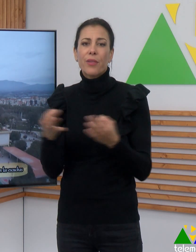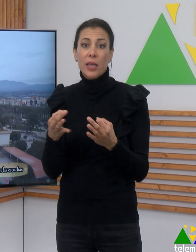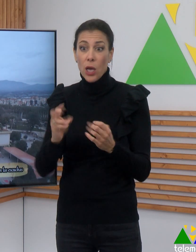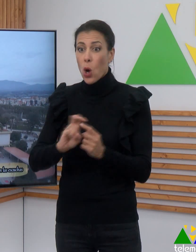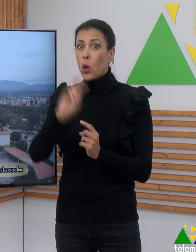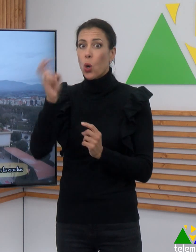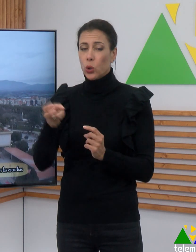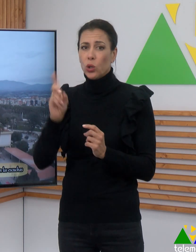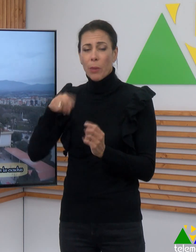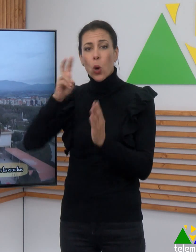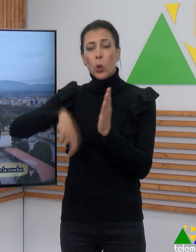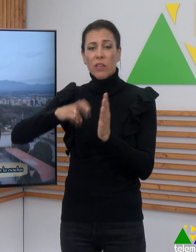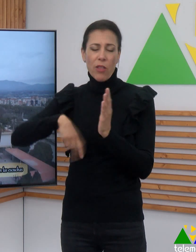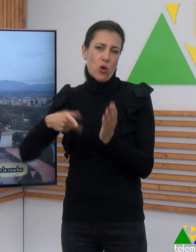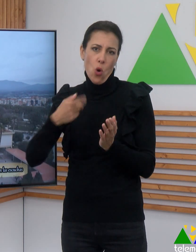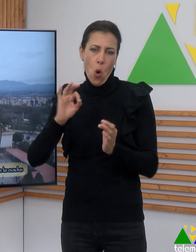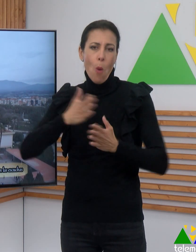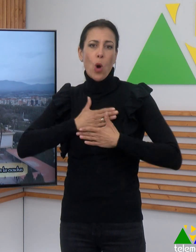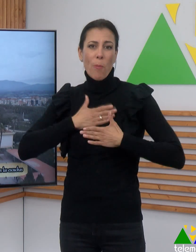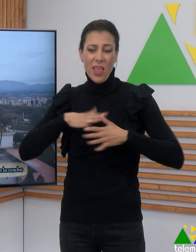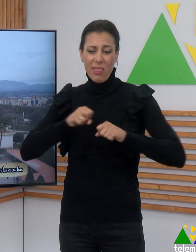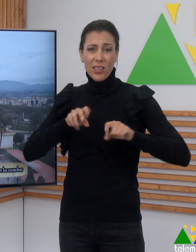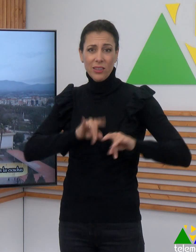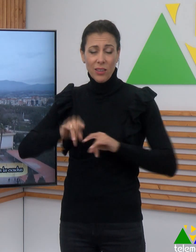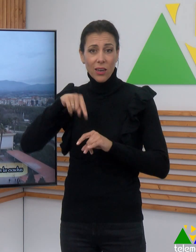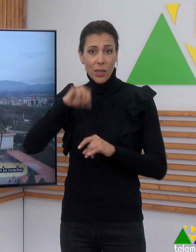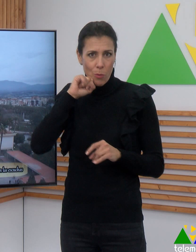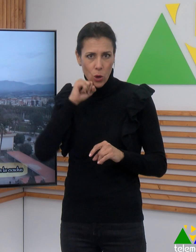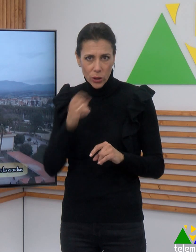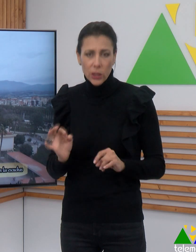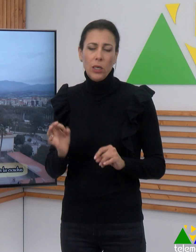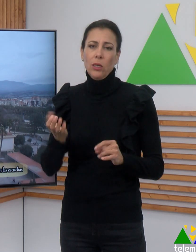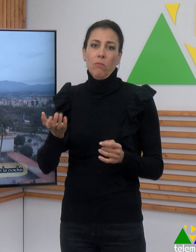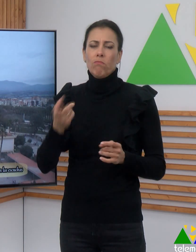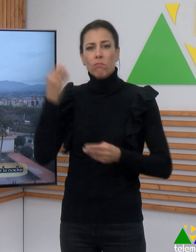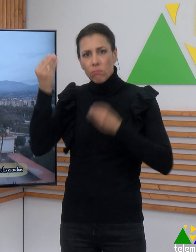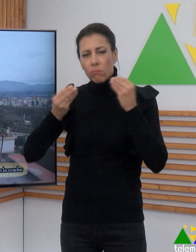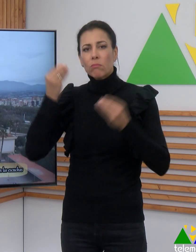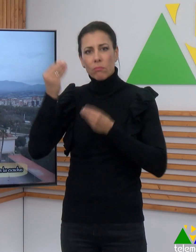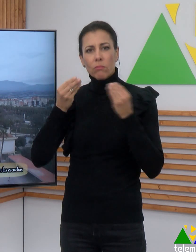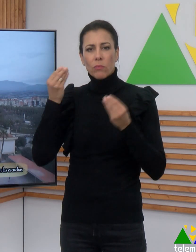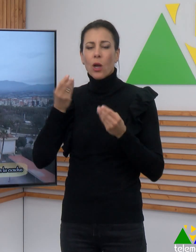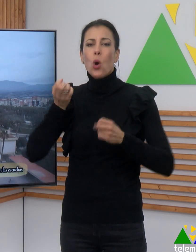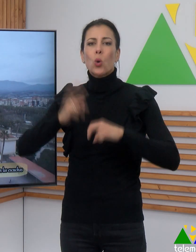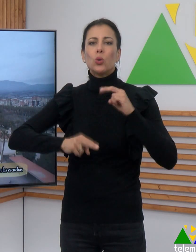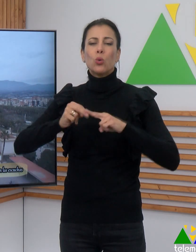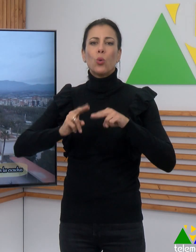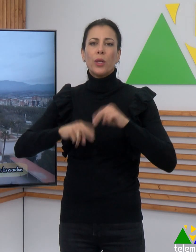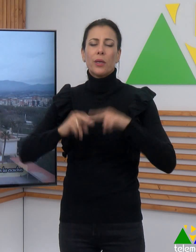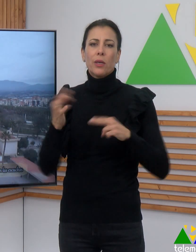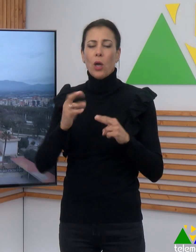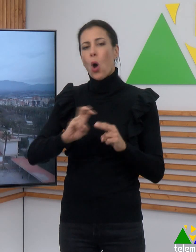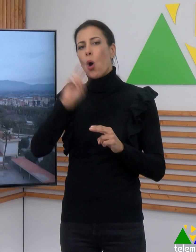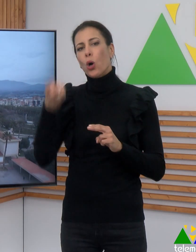otros cultivadores motrileños, grandes propietarios de tierras motrileñas, pues se planteen construir